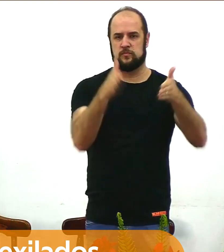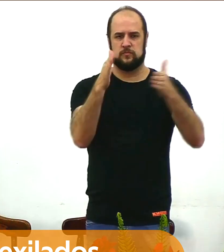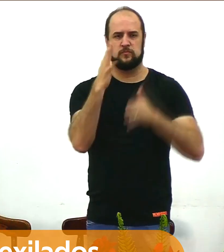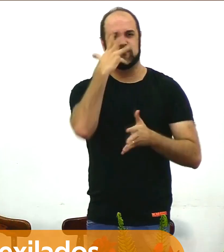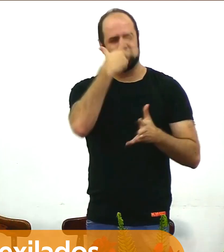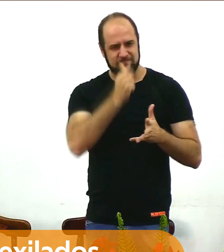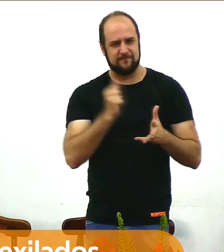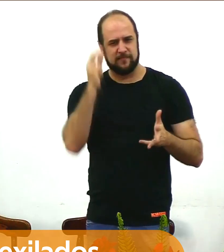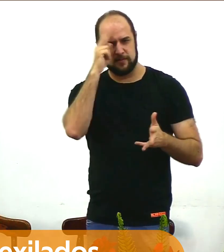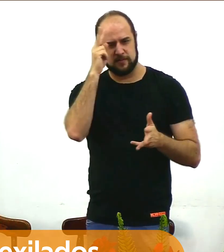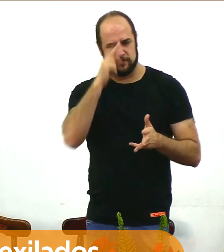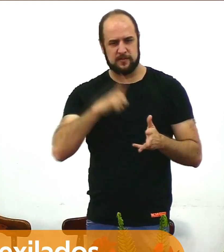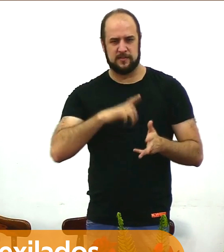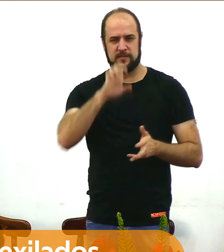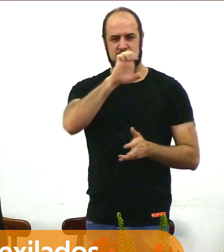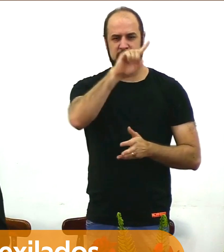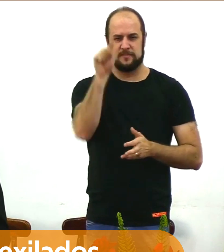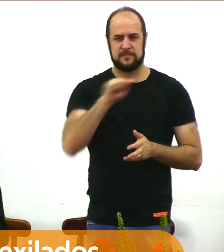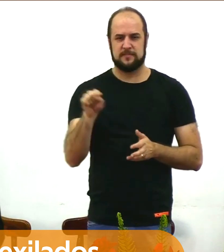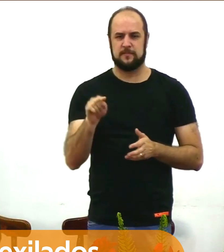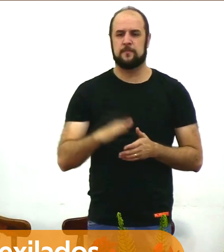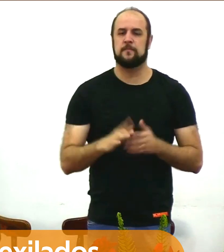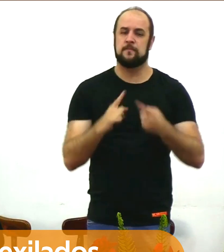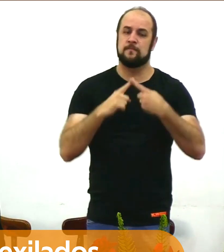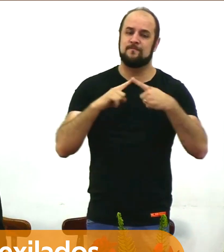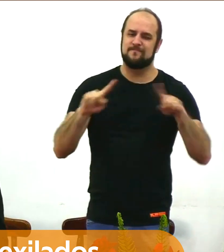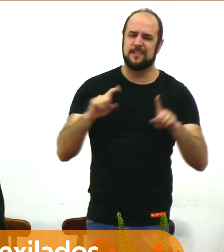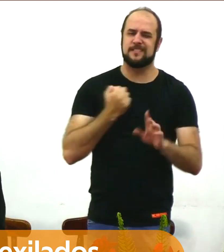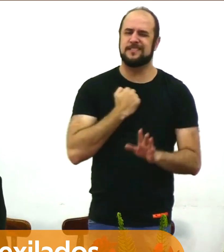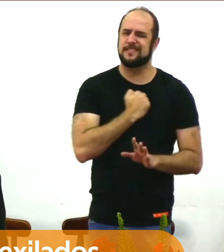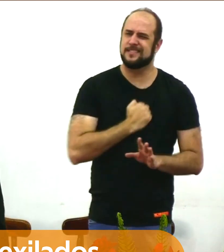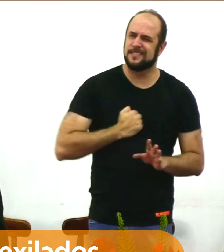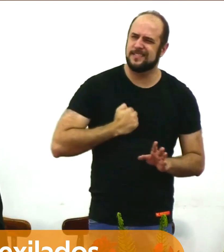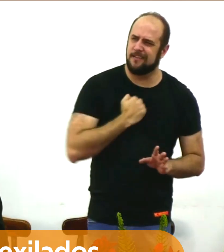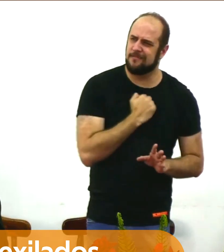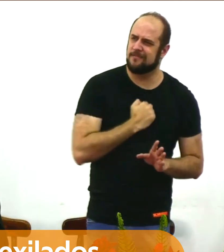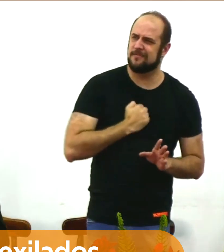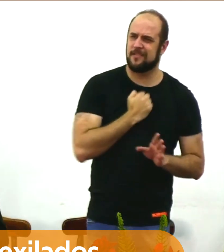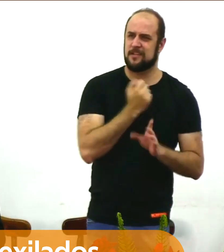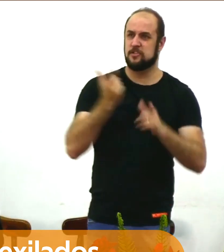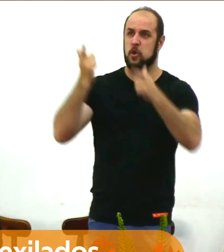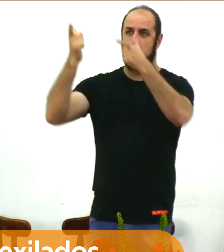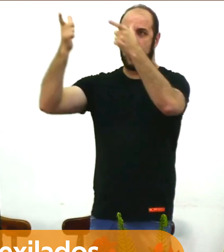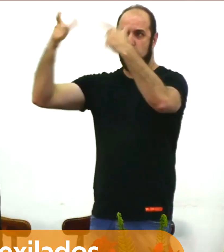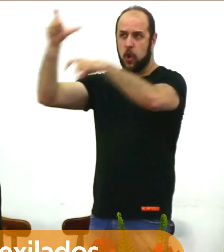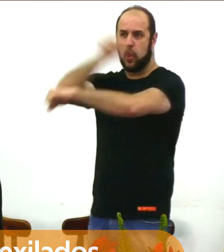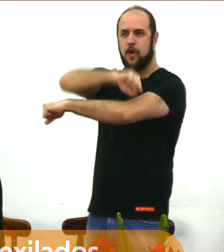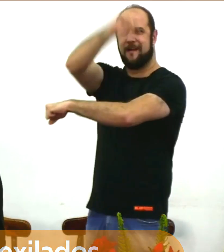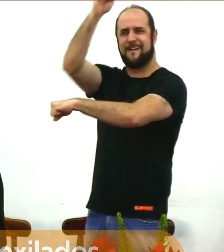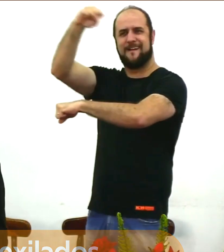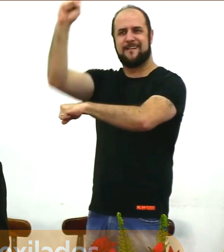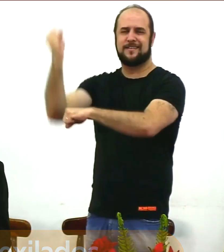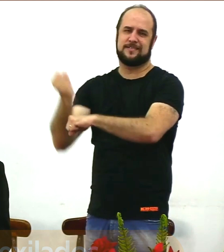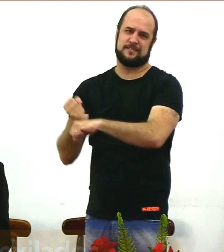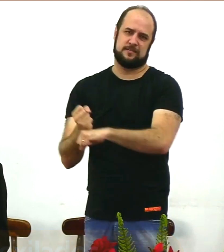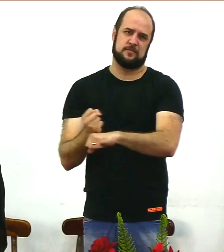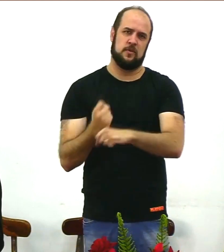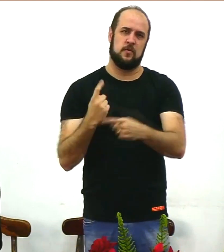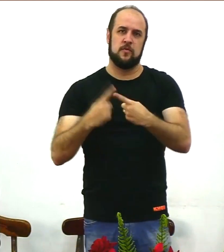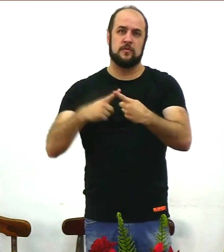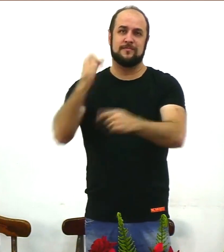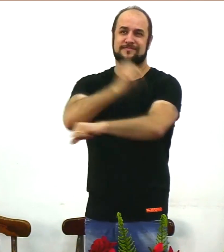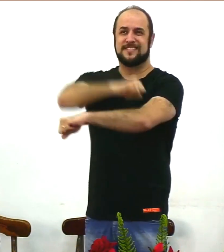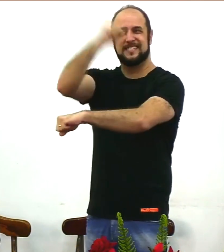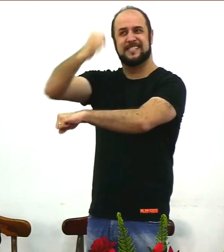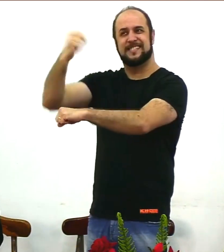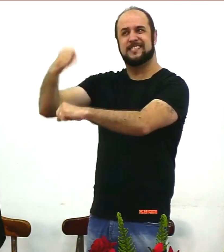provavelmente tenham sido o rio Tigres e o rio Eufrates, embora o rio Quebar também ficava ali